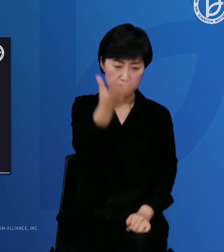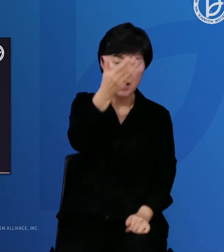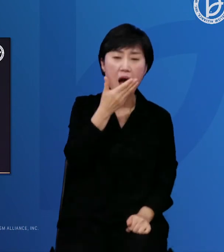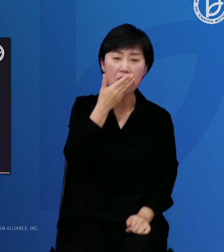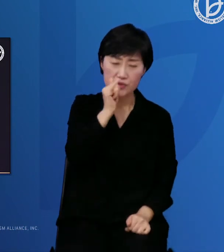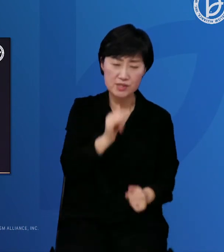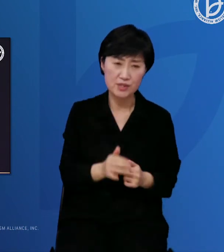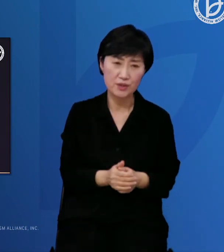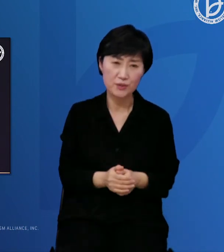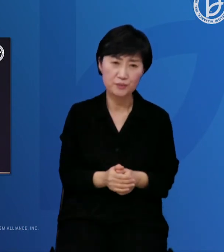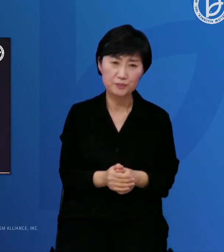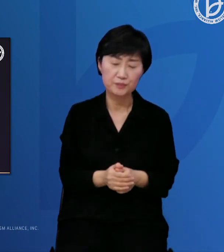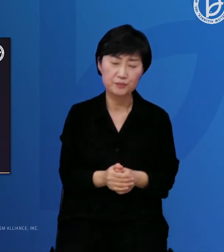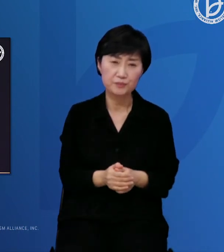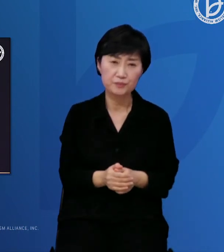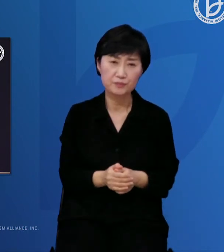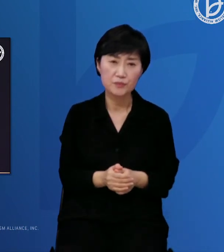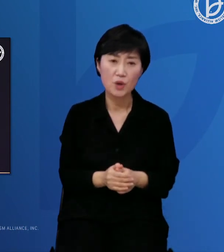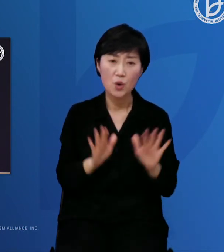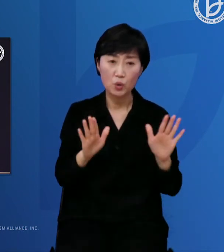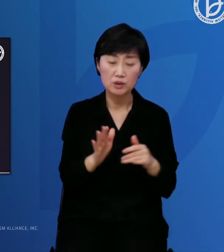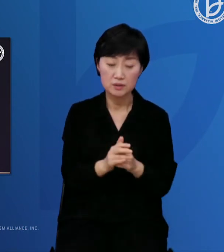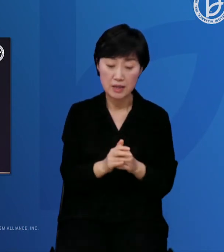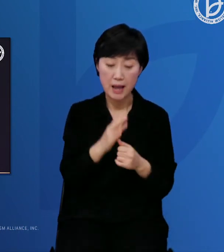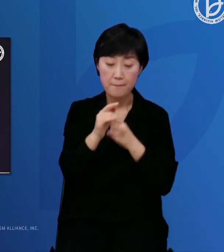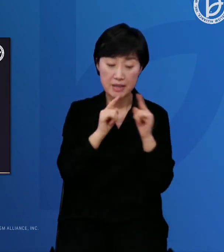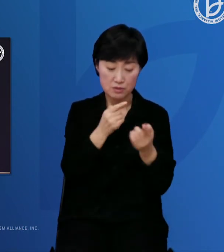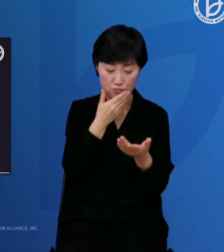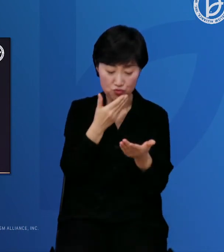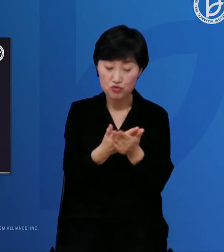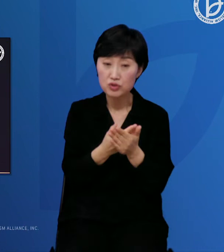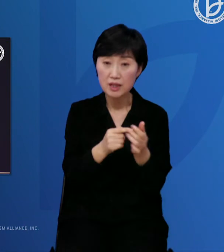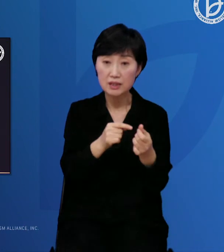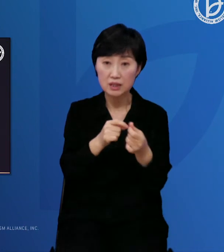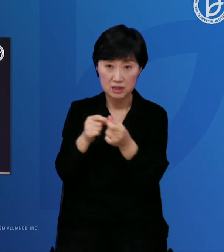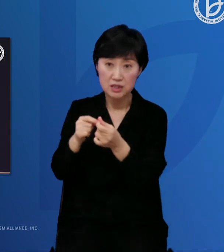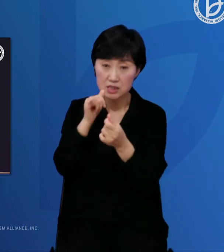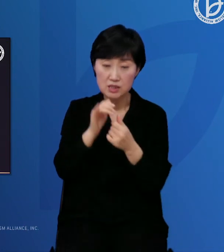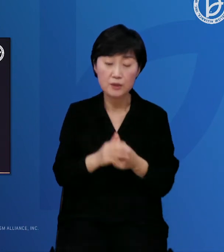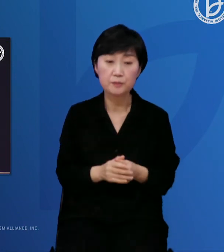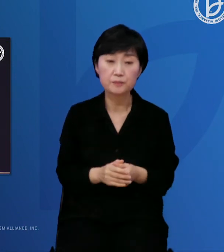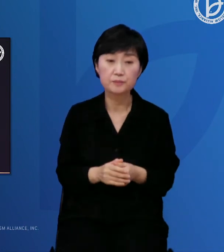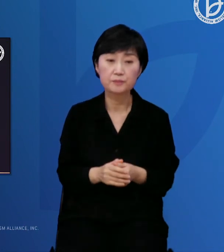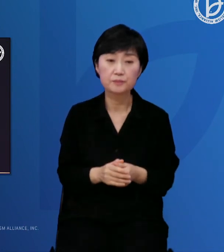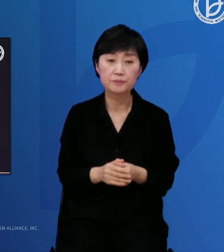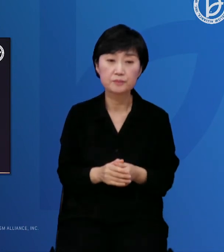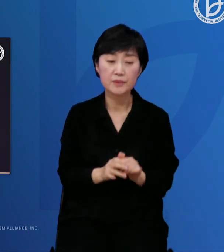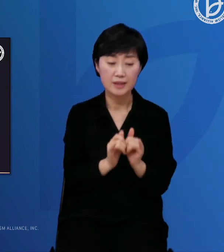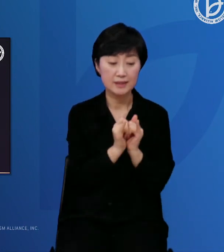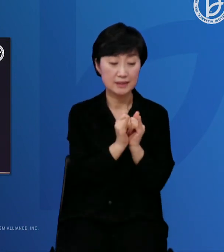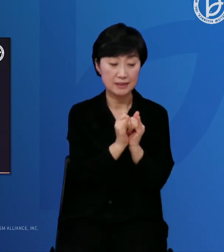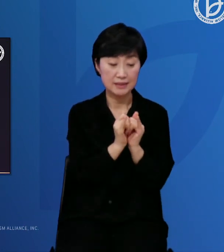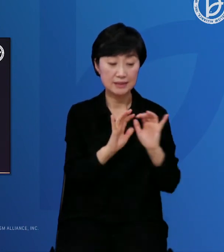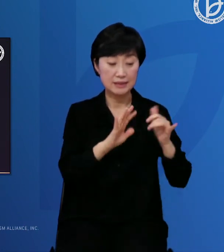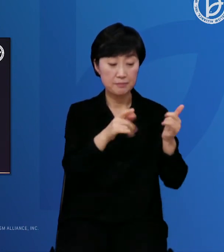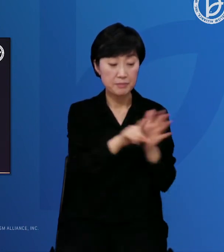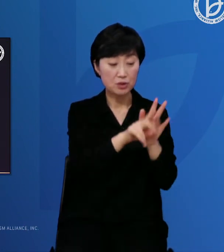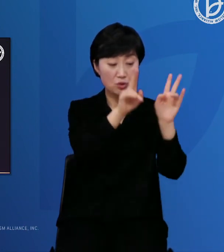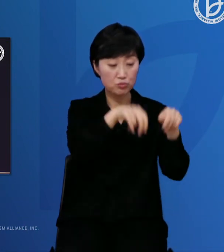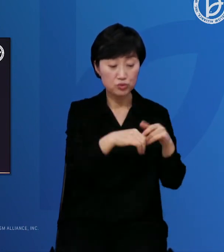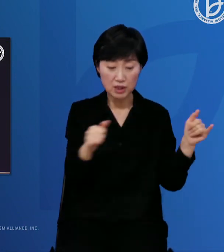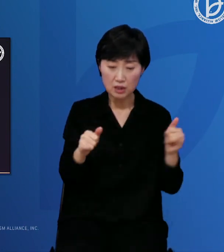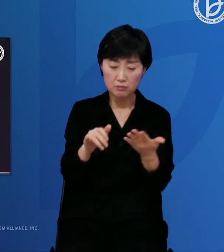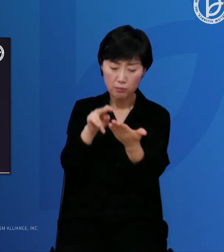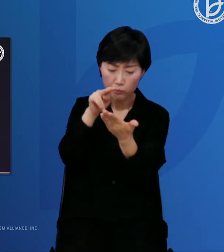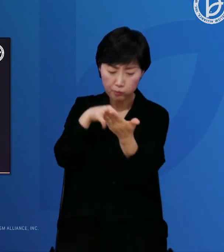victorious. 마지막에 중요한 기록을 하고 있습니다. Something an important record comes out. 세상 사람들이 더 못 믿는 말을 하고 있죠. Something that people just